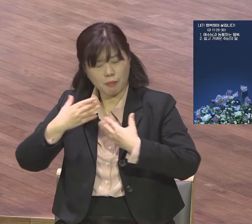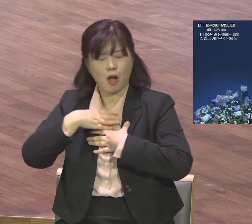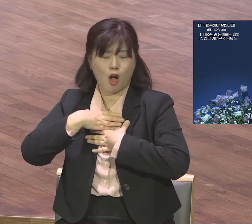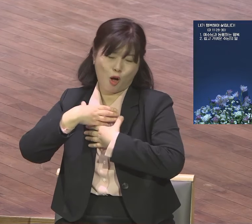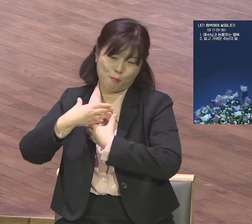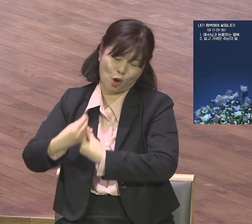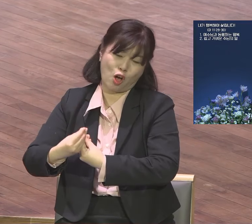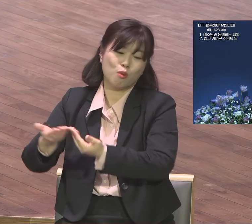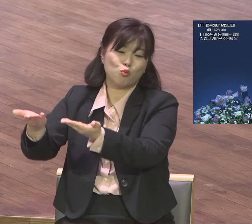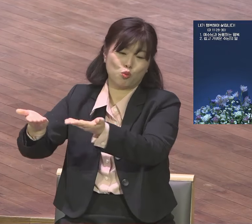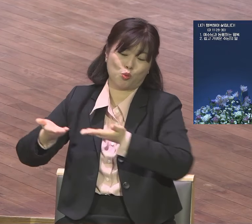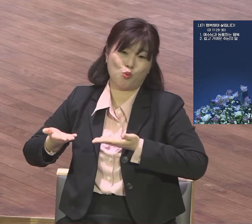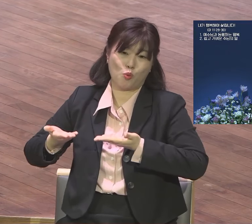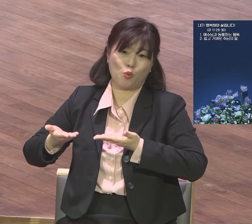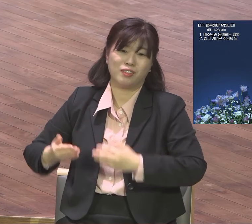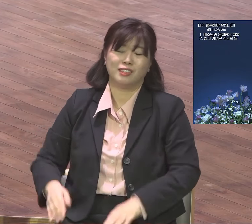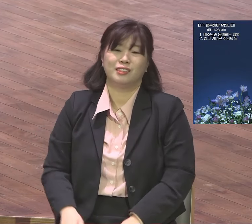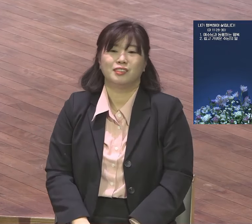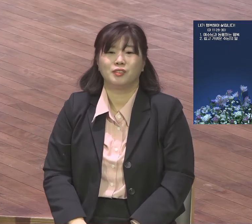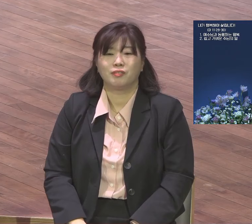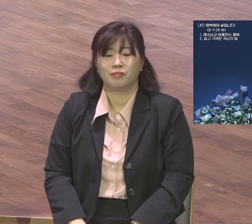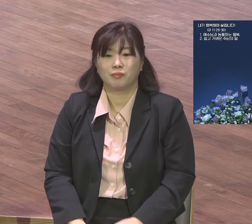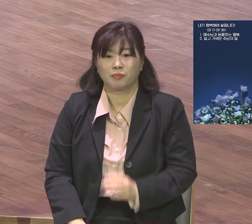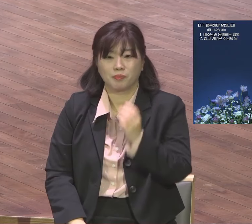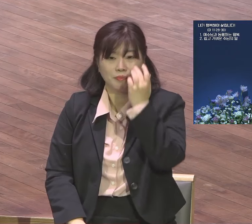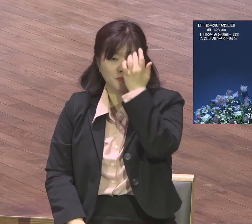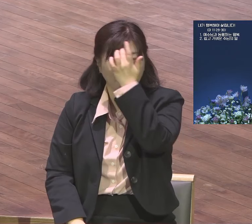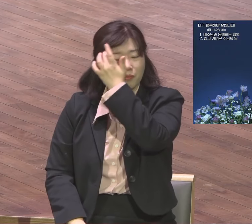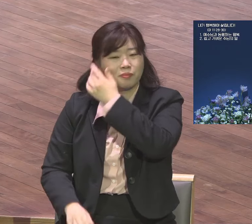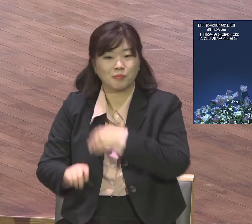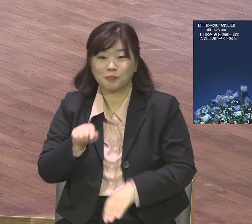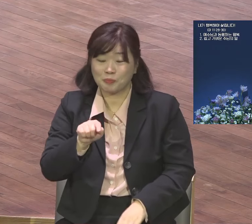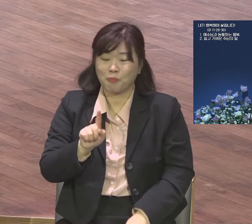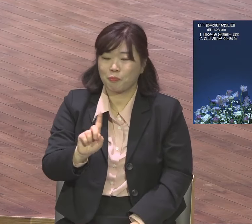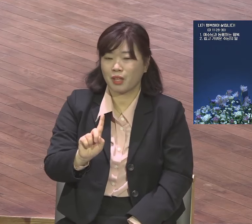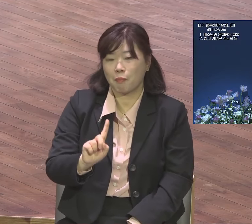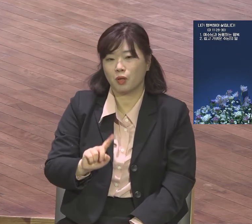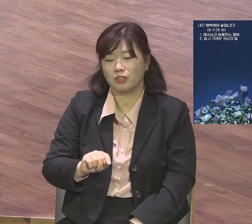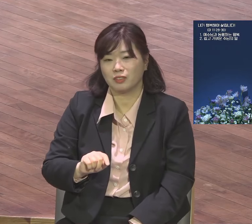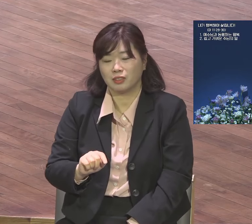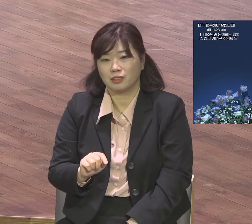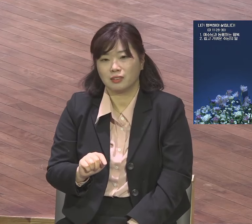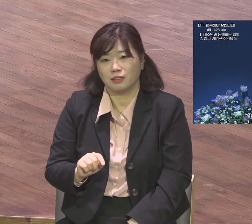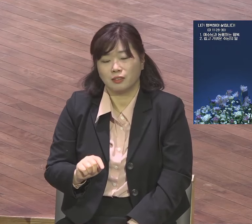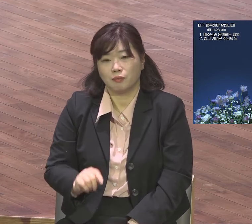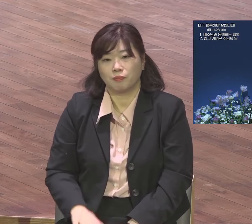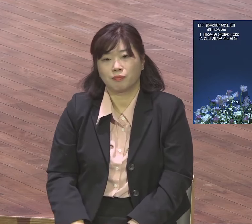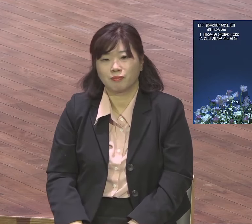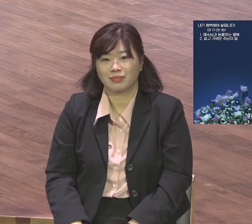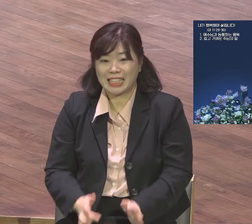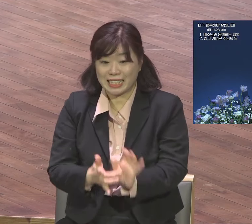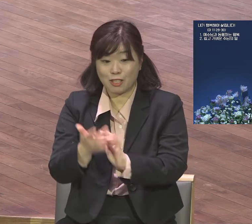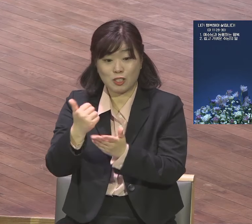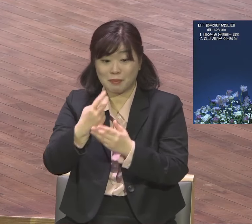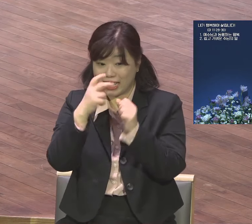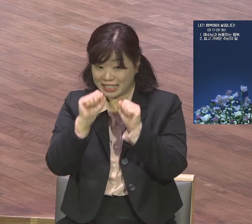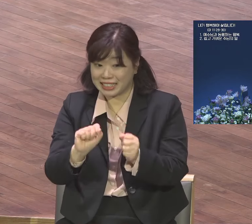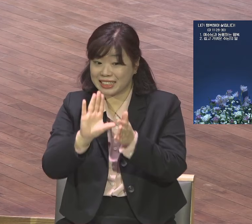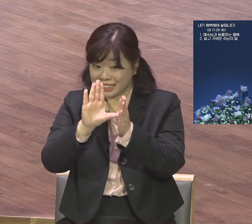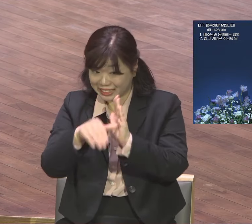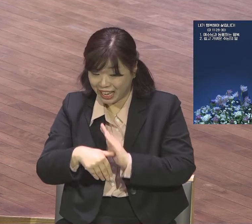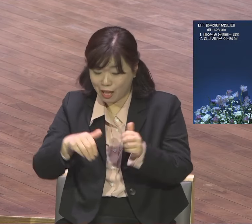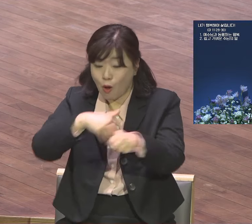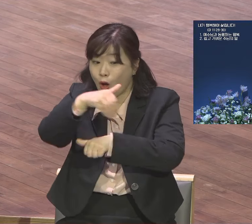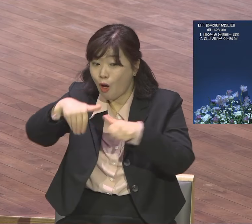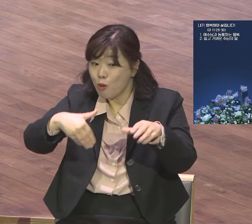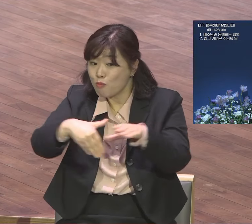예수님은 오늘 본문에서 당시의 농경 문화를 바탕으로 설명하셨습니다. 우리나라는 소에게 멍에를 씌워 밭을 갈게 할